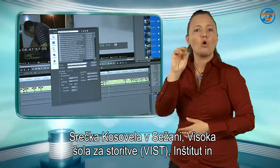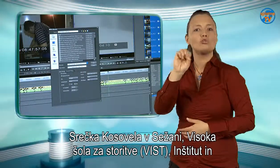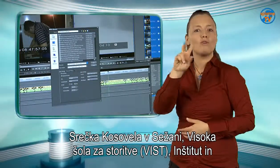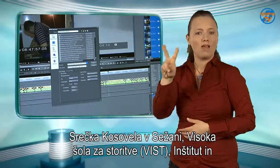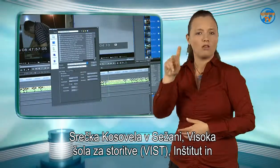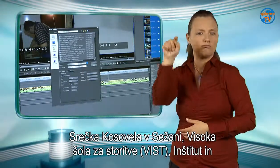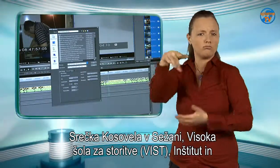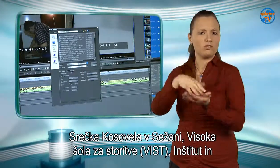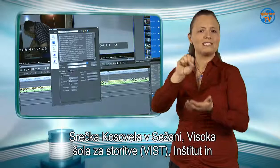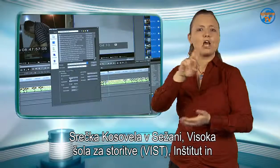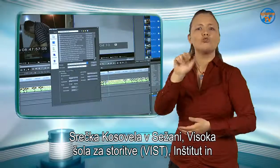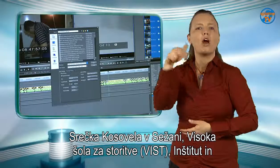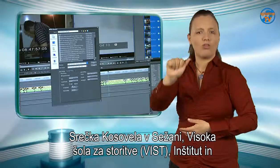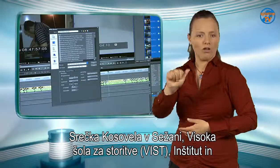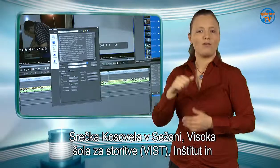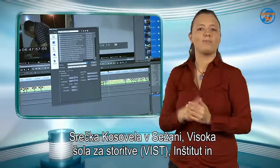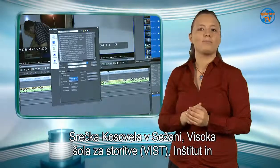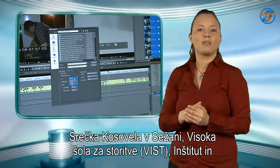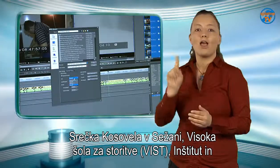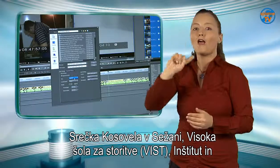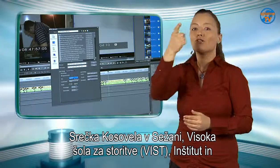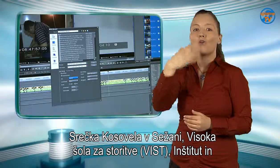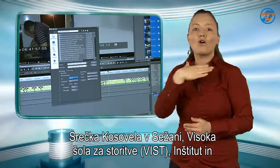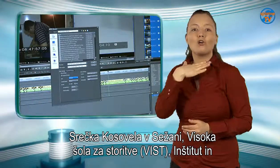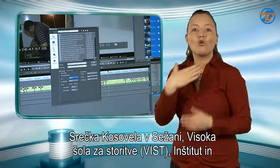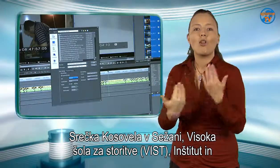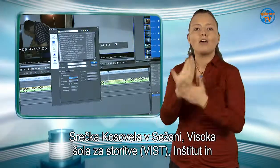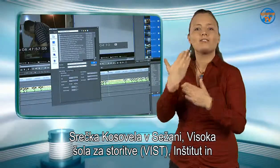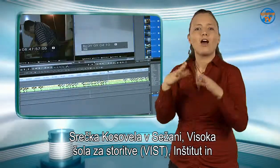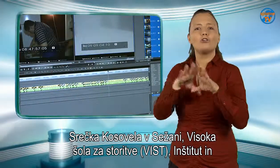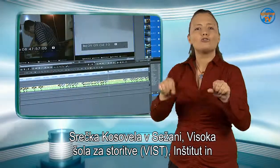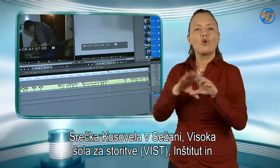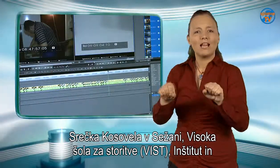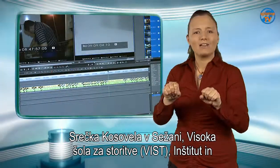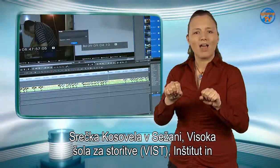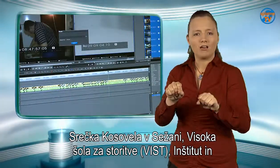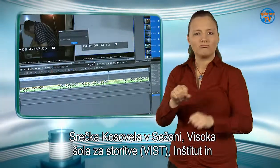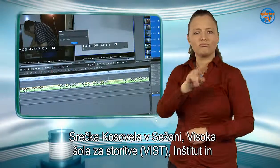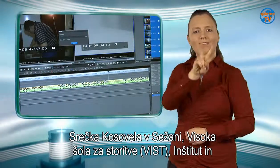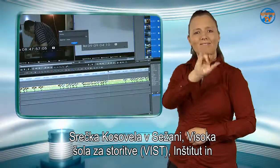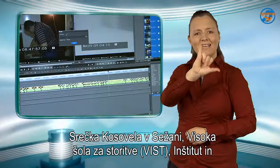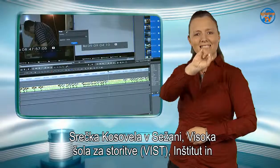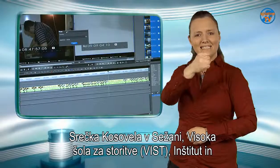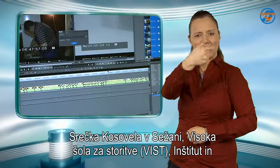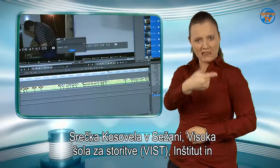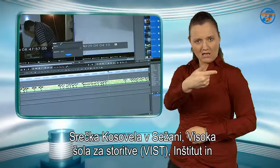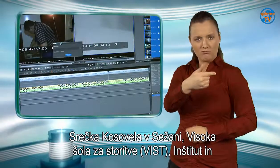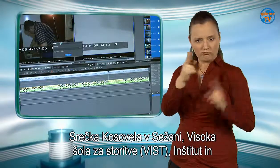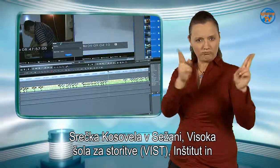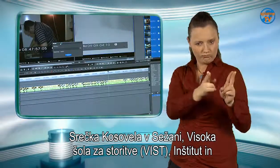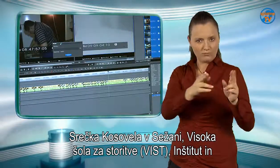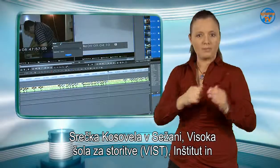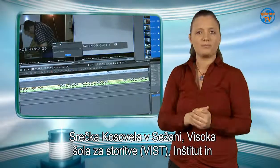storitve, Inštitut in Akademija za multimedije, Mednarodni šoli SAE Institute.